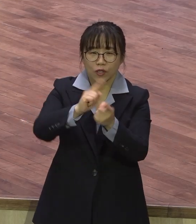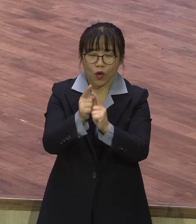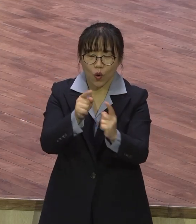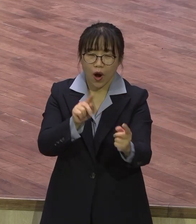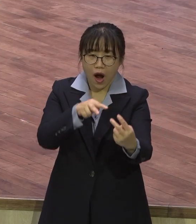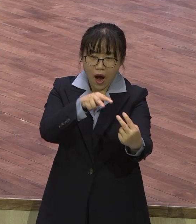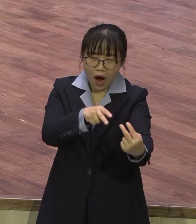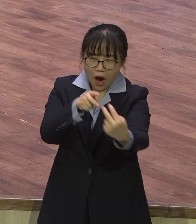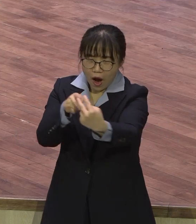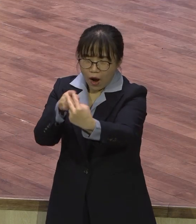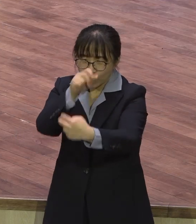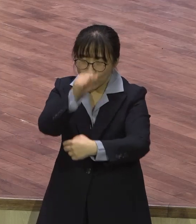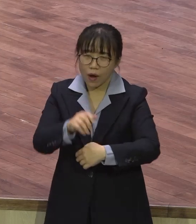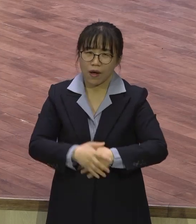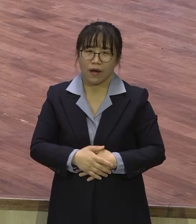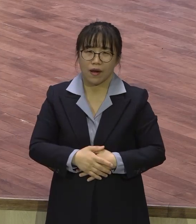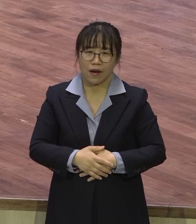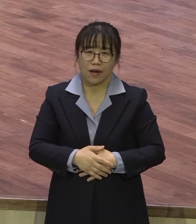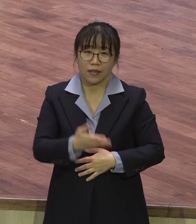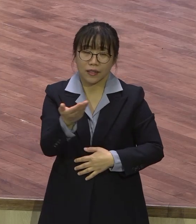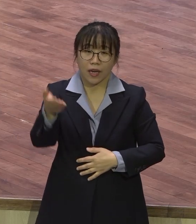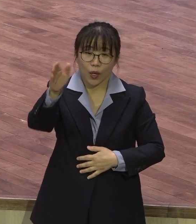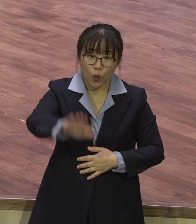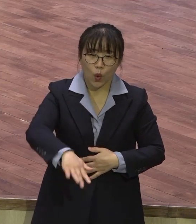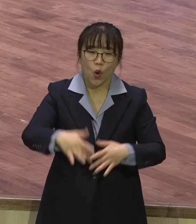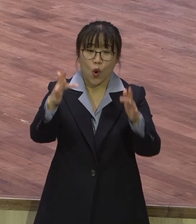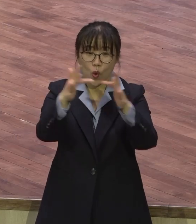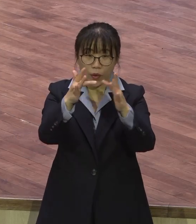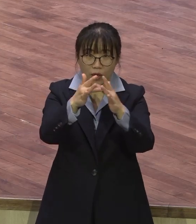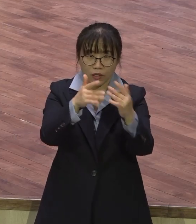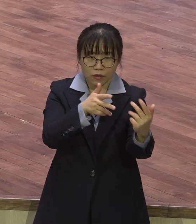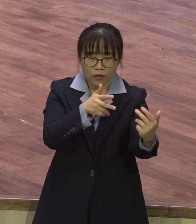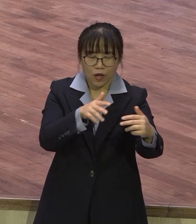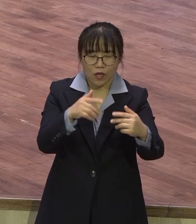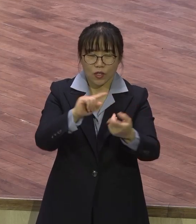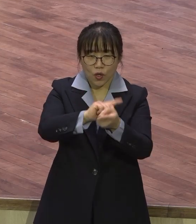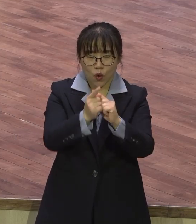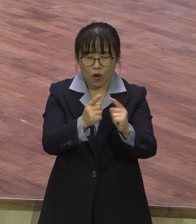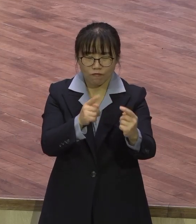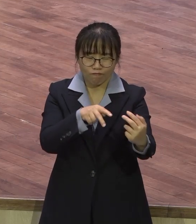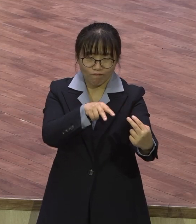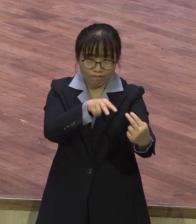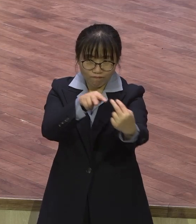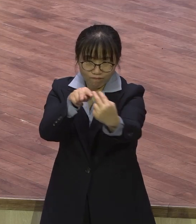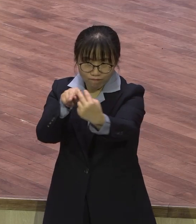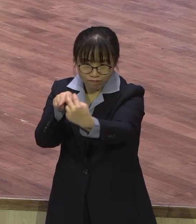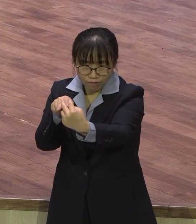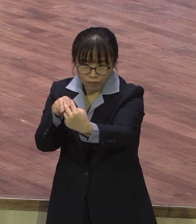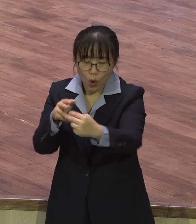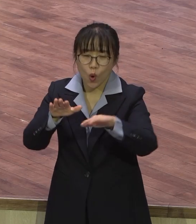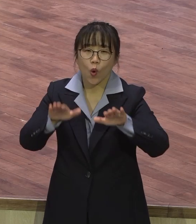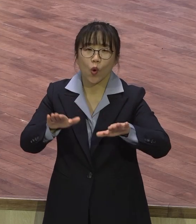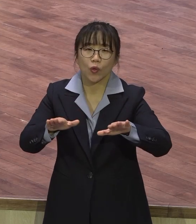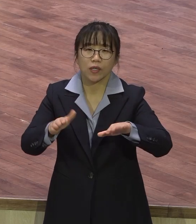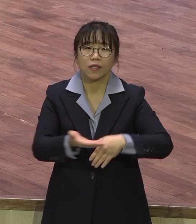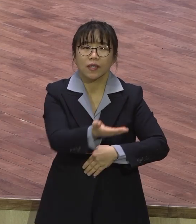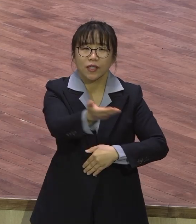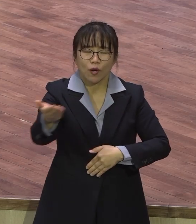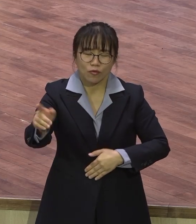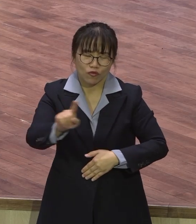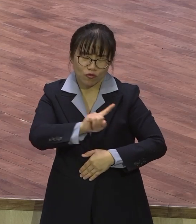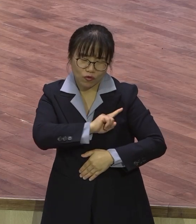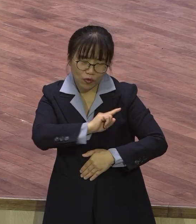예배드리지 못하지만 여러분 화면을 통해 보지만 오늘이 여러분 인생의 최고의